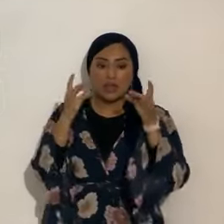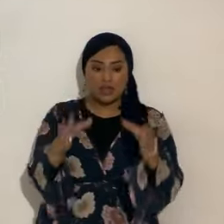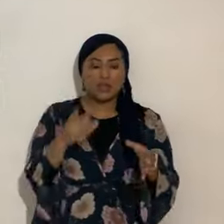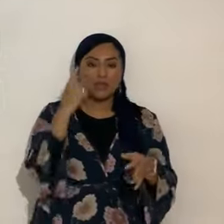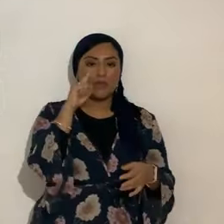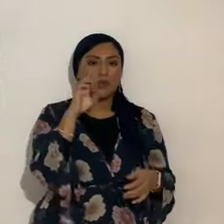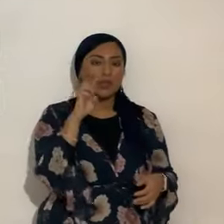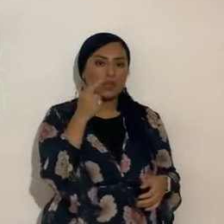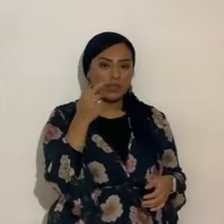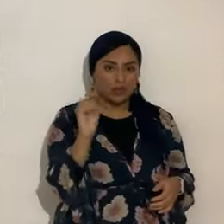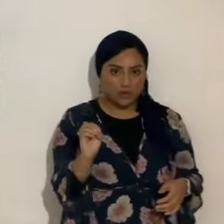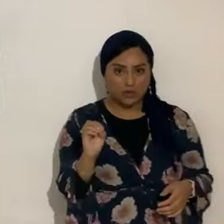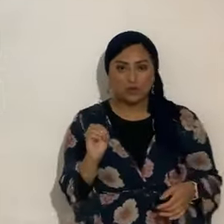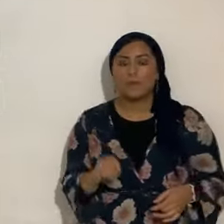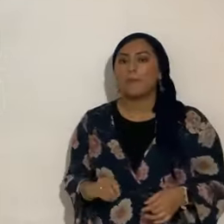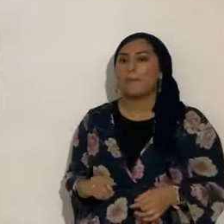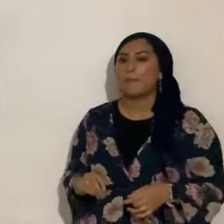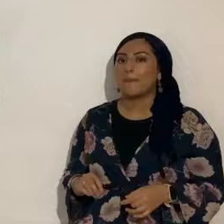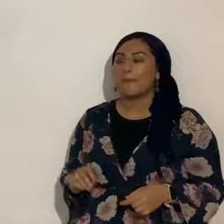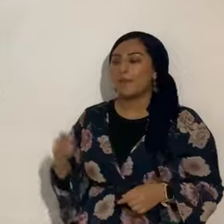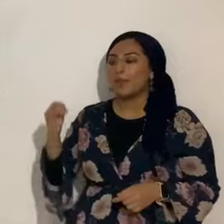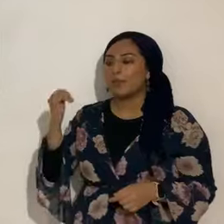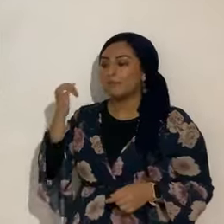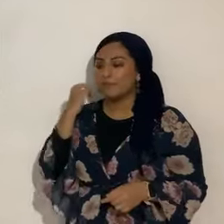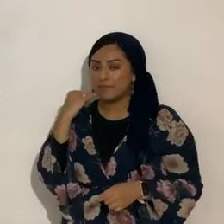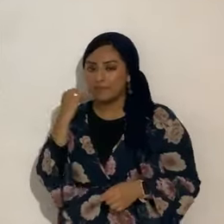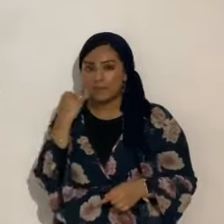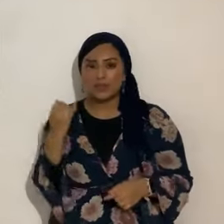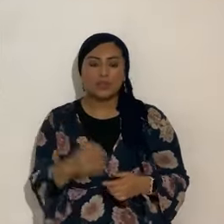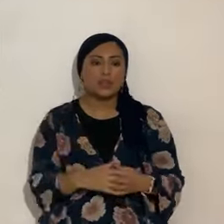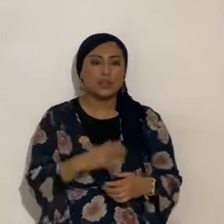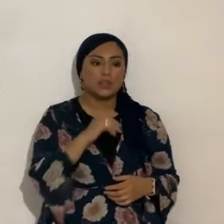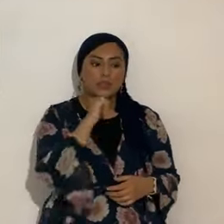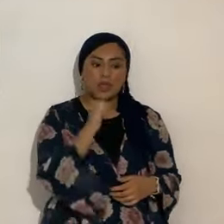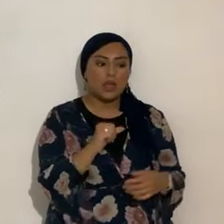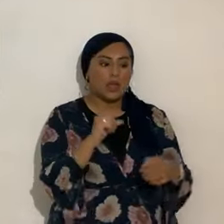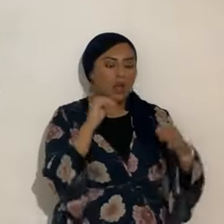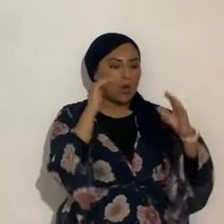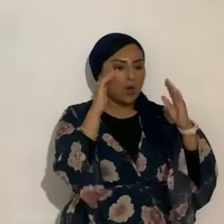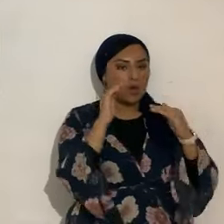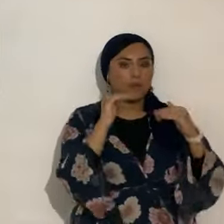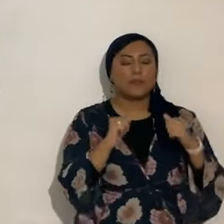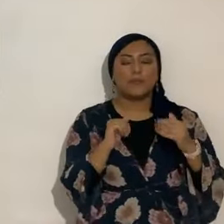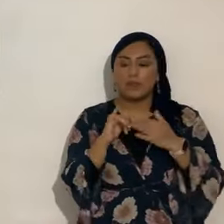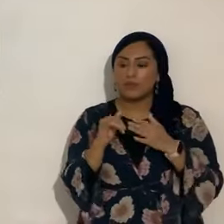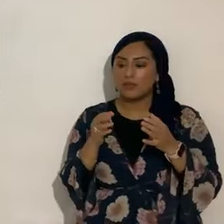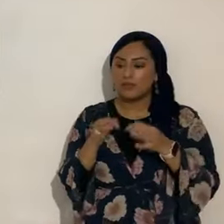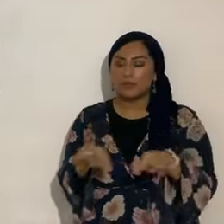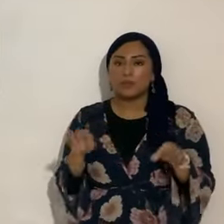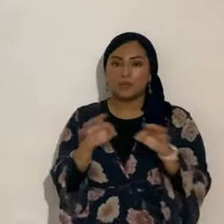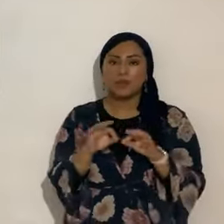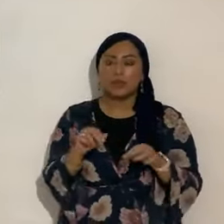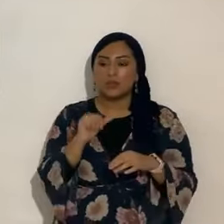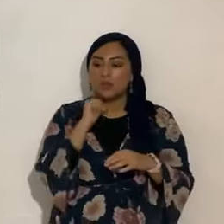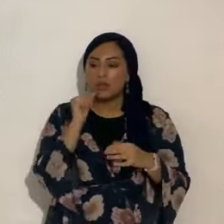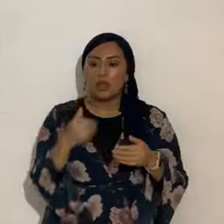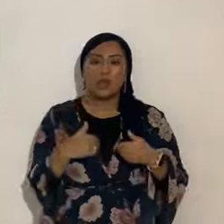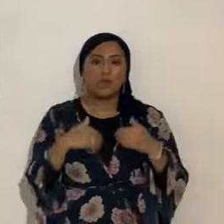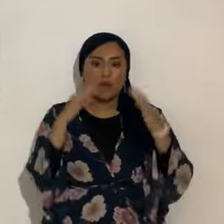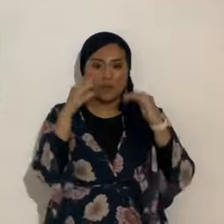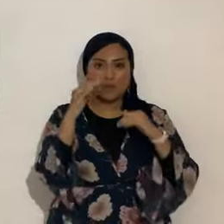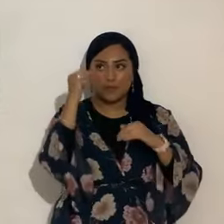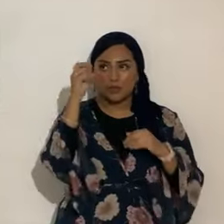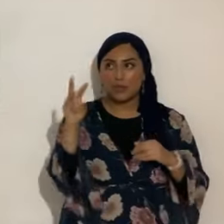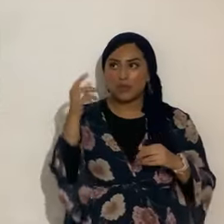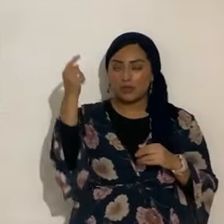por ego, por envidia, la no esperanza, eso es muy importante. El no tener esperanza que